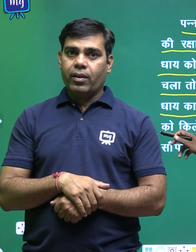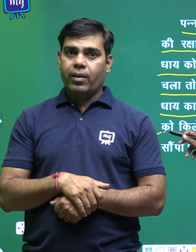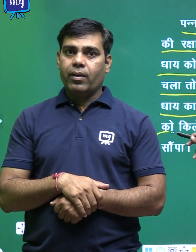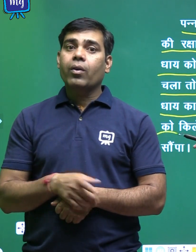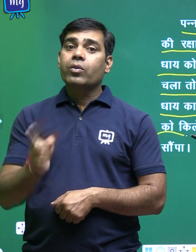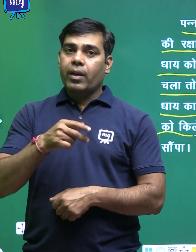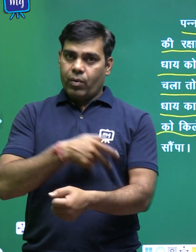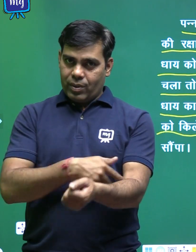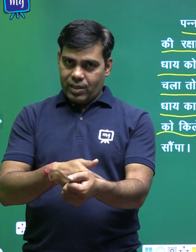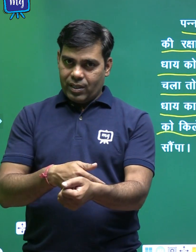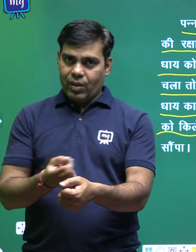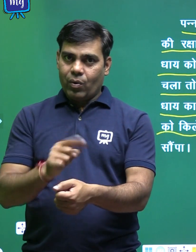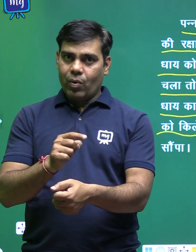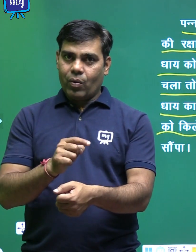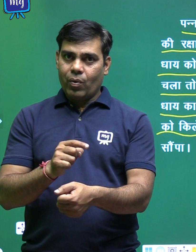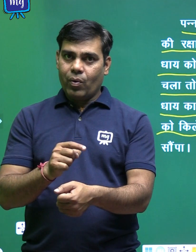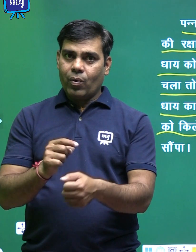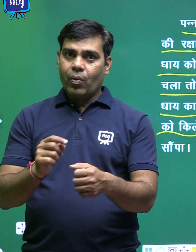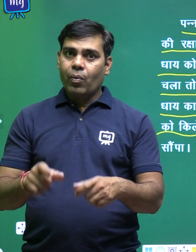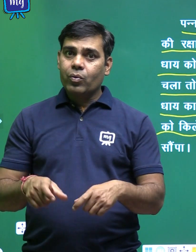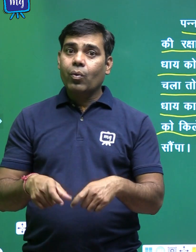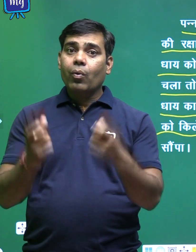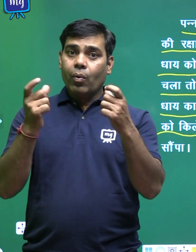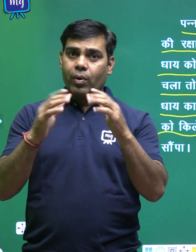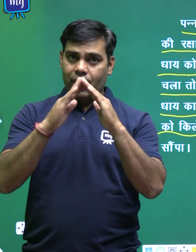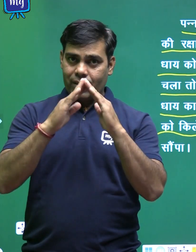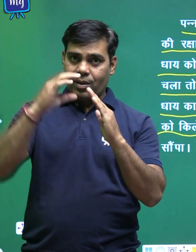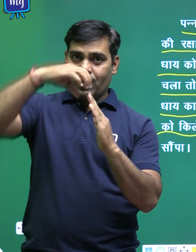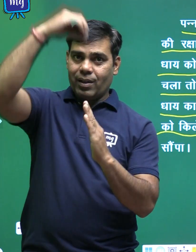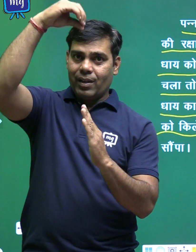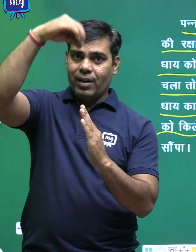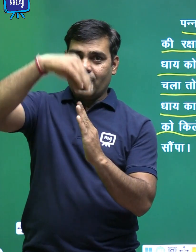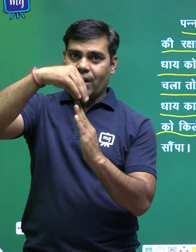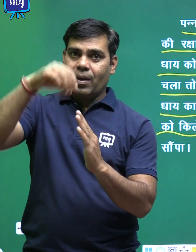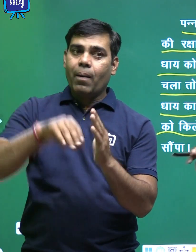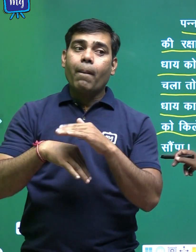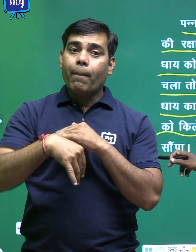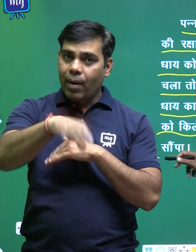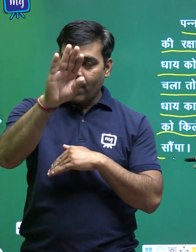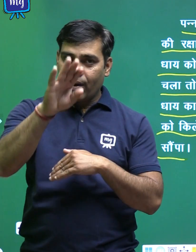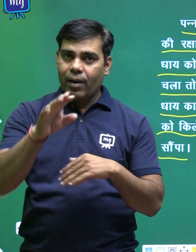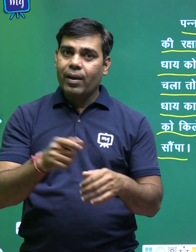उदय सिंह को किले के बाहर ले जाने का काम सौंपा।